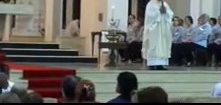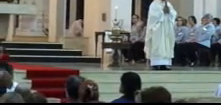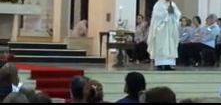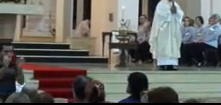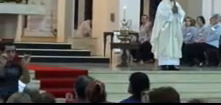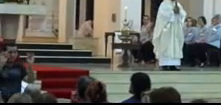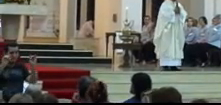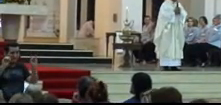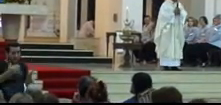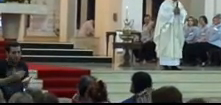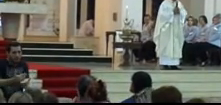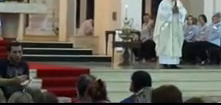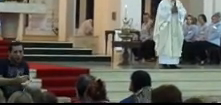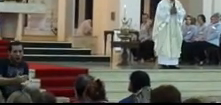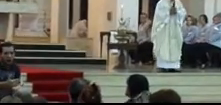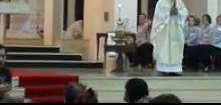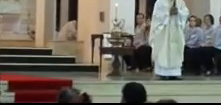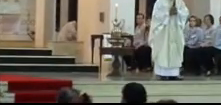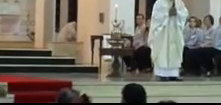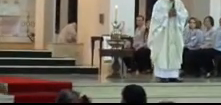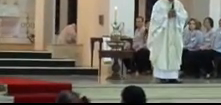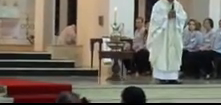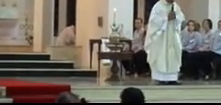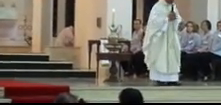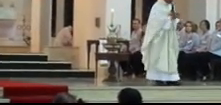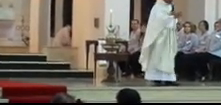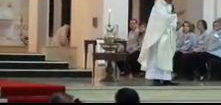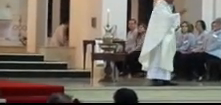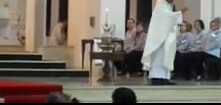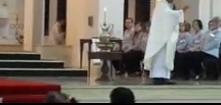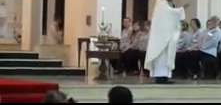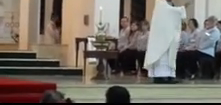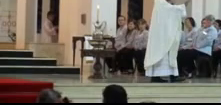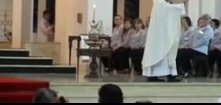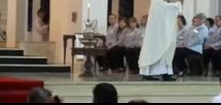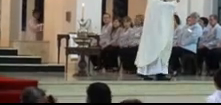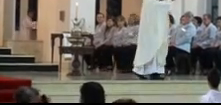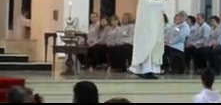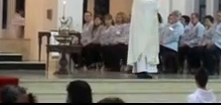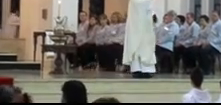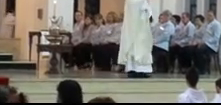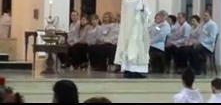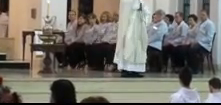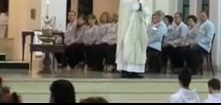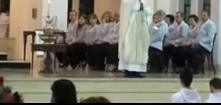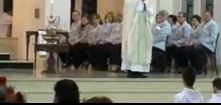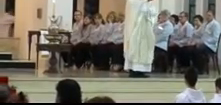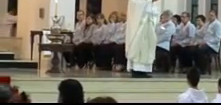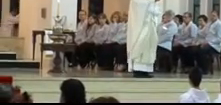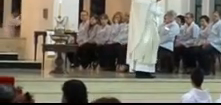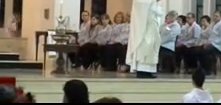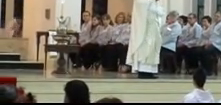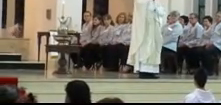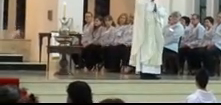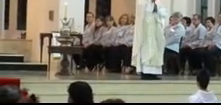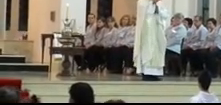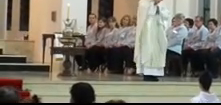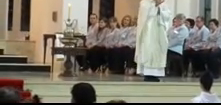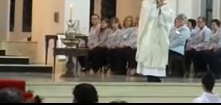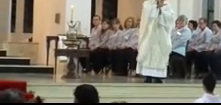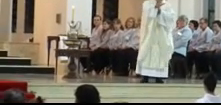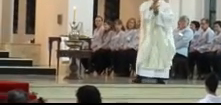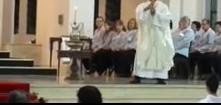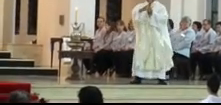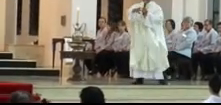abertura ao trigo pascal, onde celebramos o mistério da nossa fé, onde vemos diante de